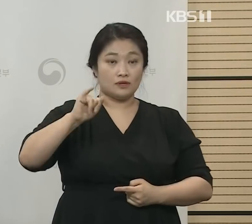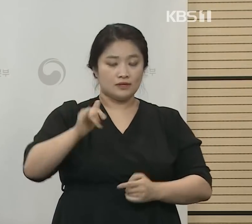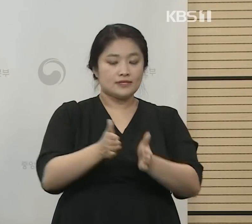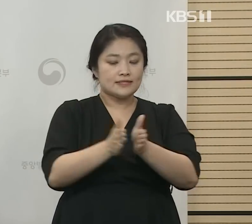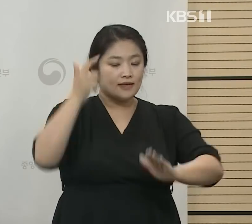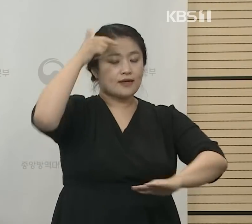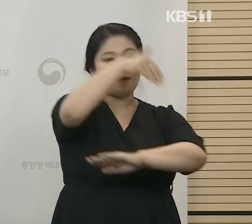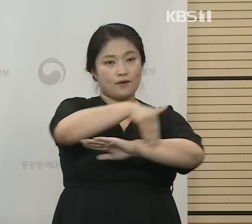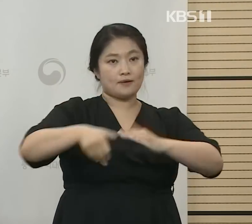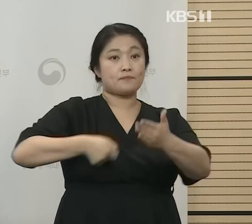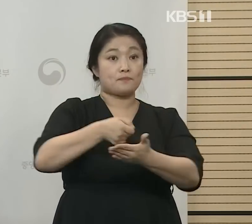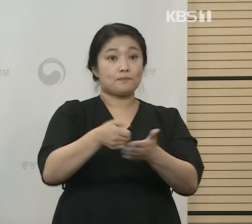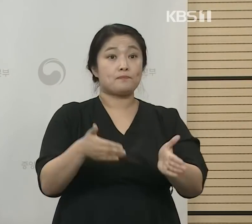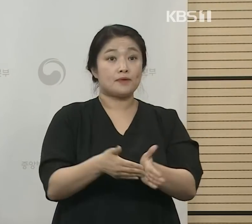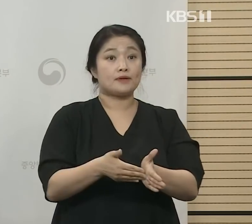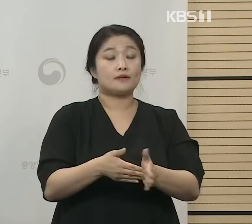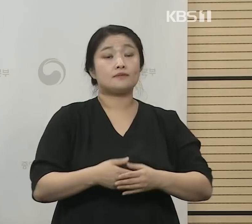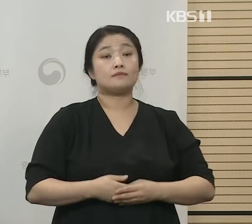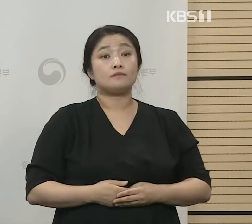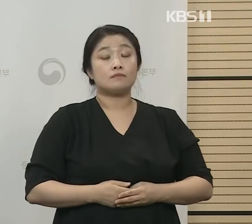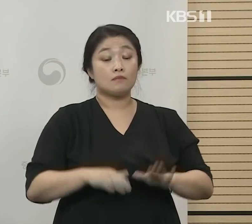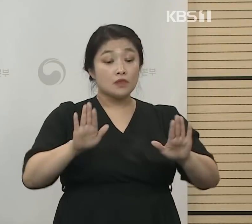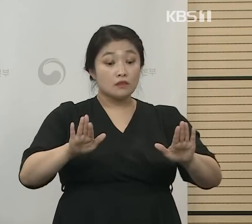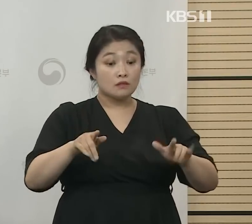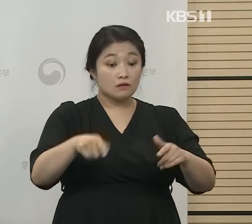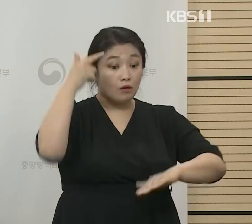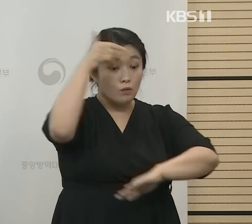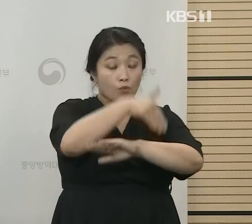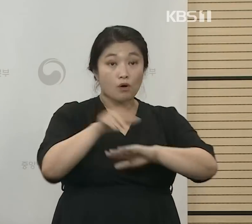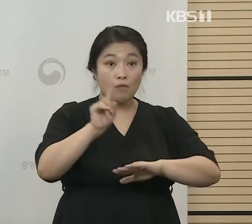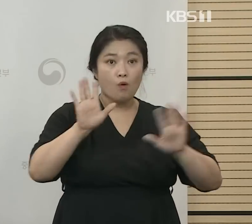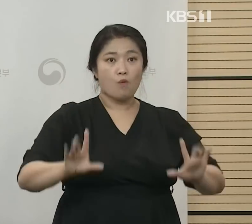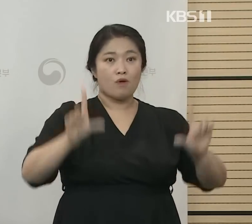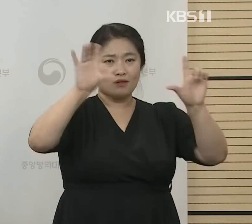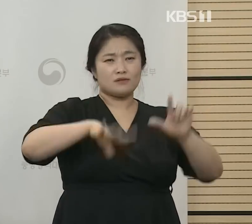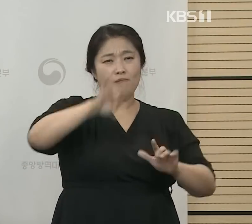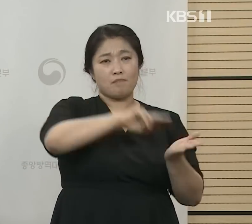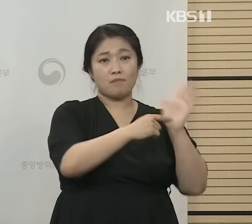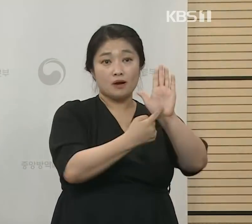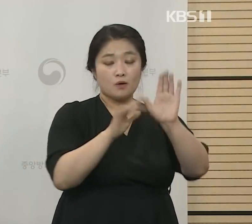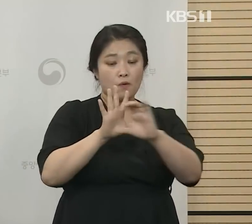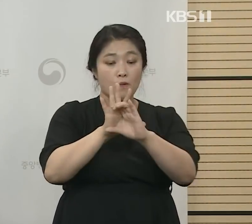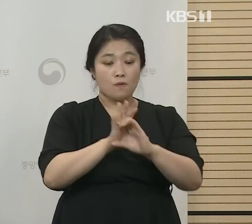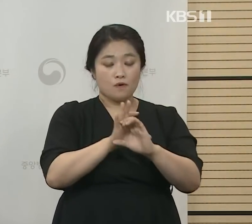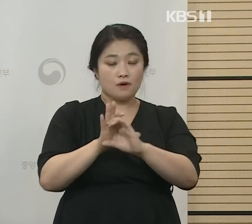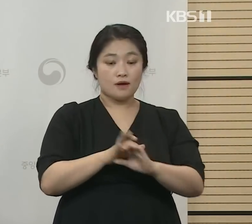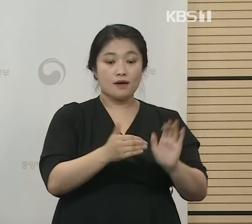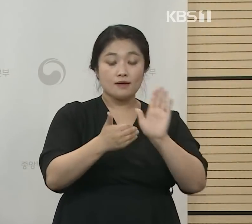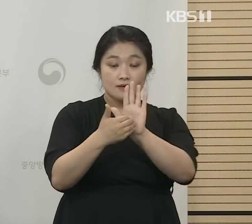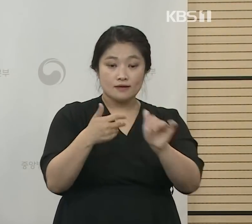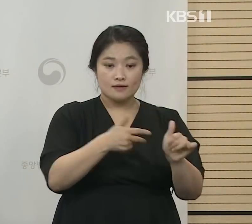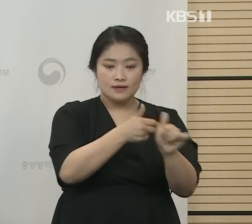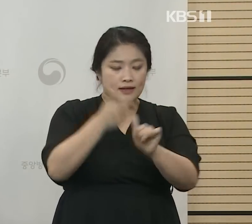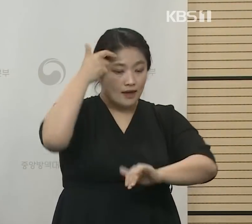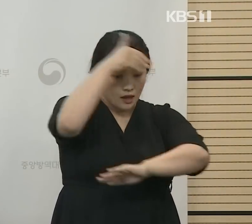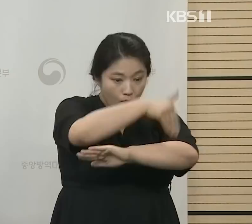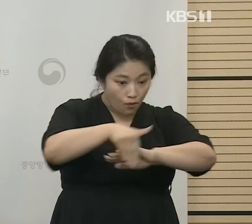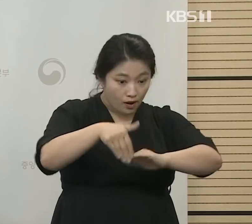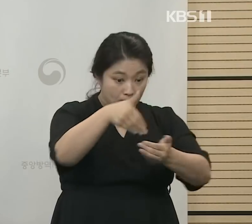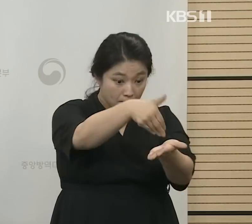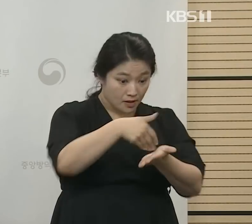계획을 수립하였습니다. 이번 시행 계획은 올해 초에 발표한 코로나19 예방접종 계획에서